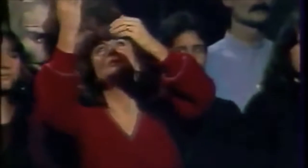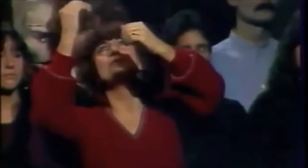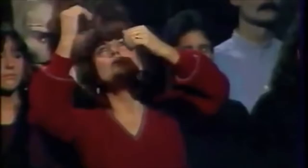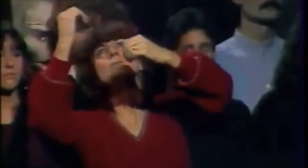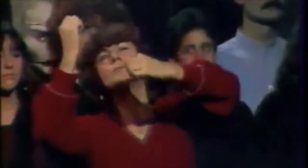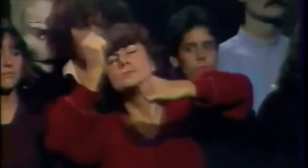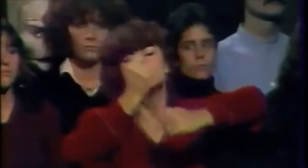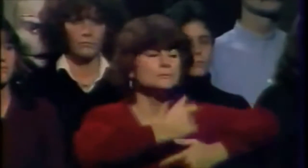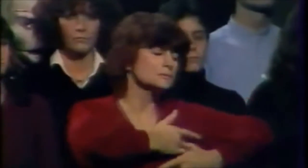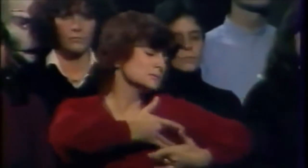Espoir, où es-tu?